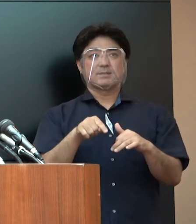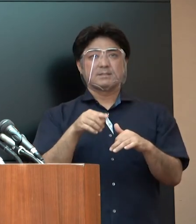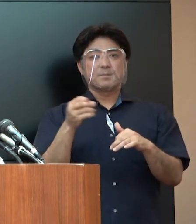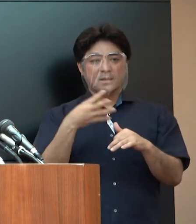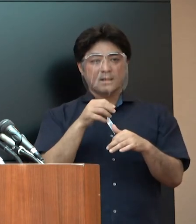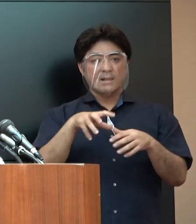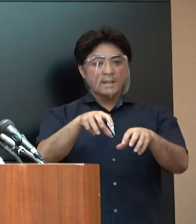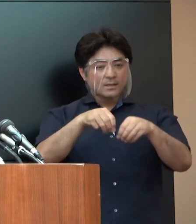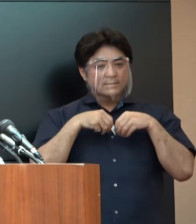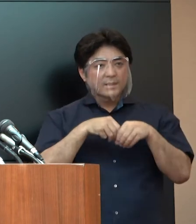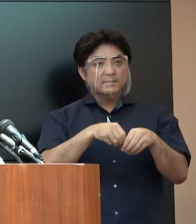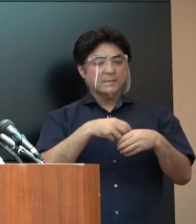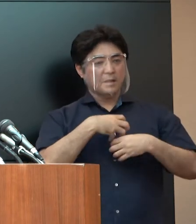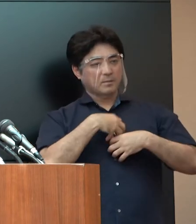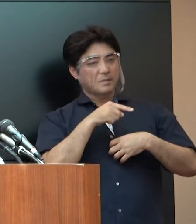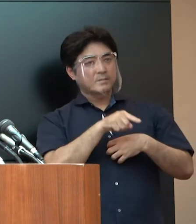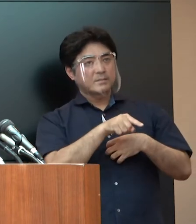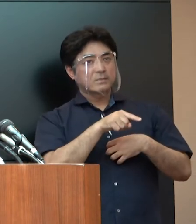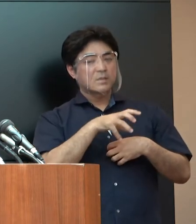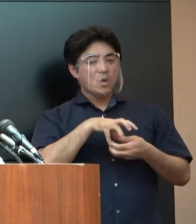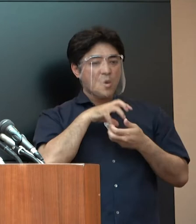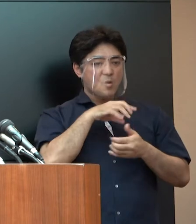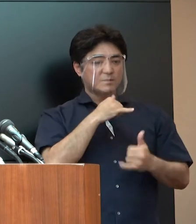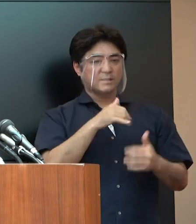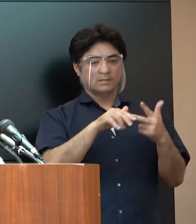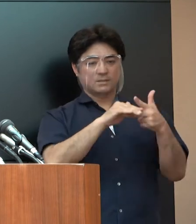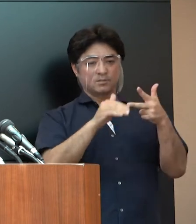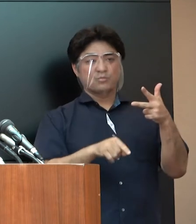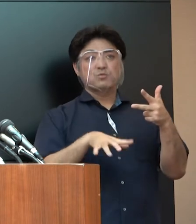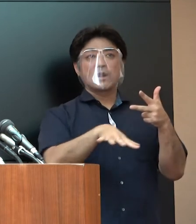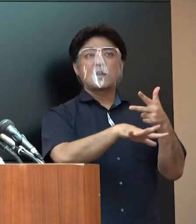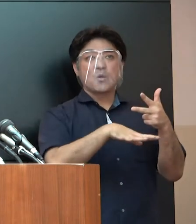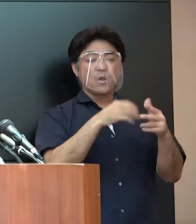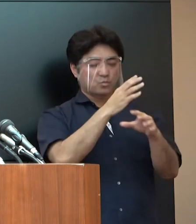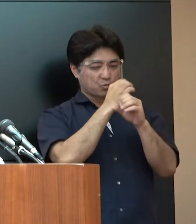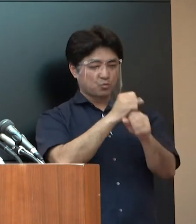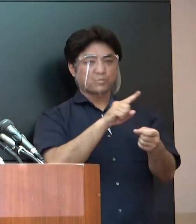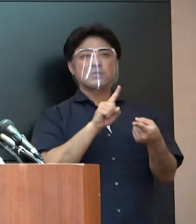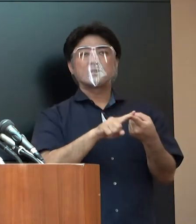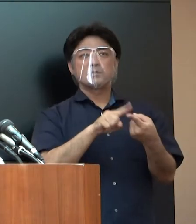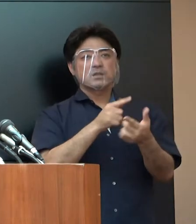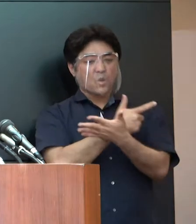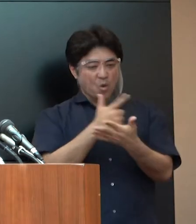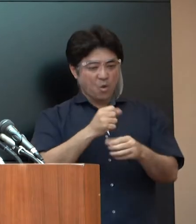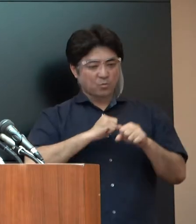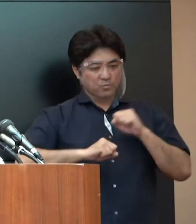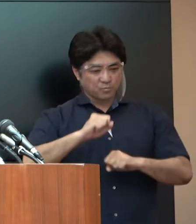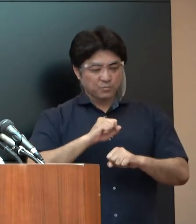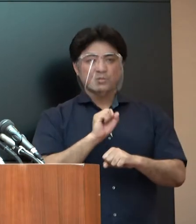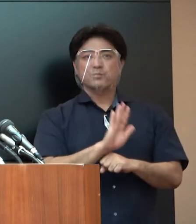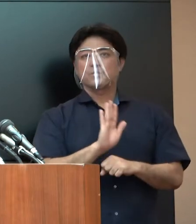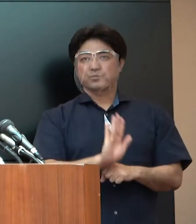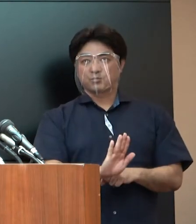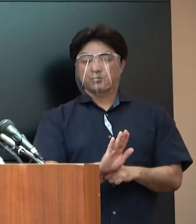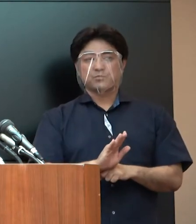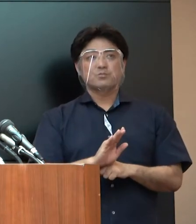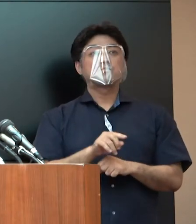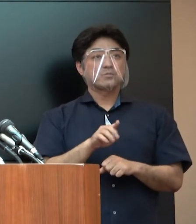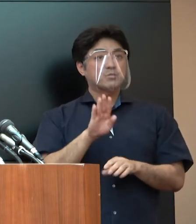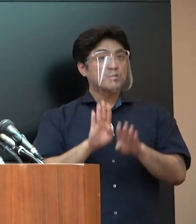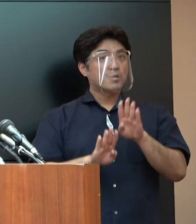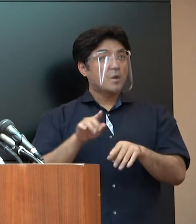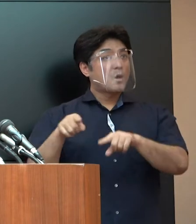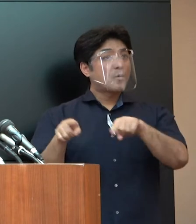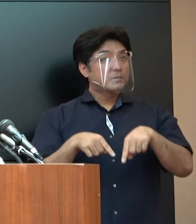染リスクの高い高齢者施設などに重点を置いた対策に集中的に取り組んでまいります。以上の状況